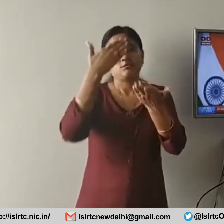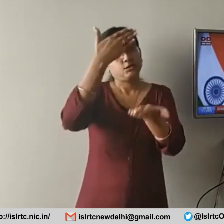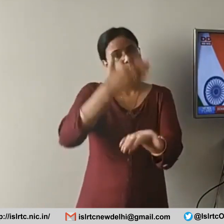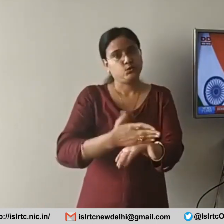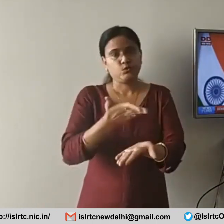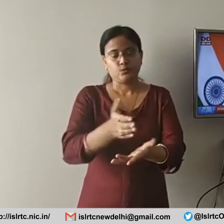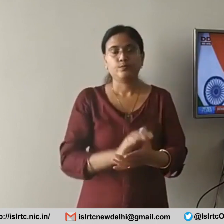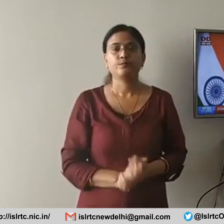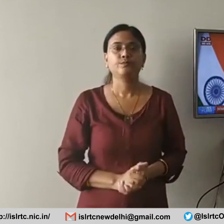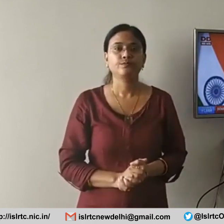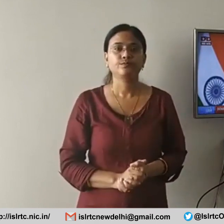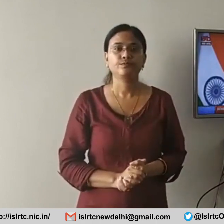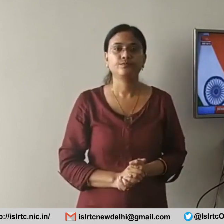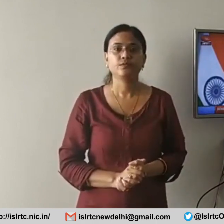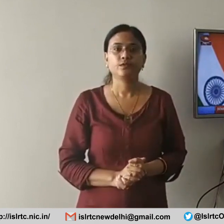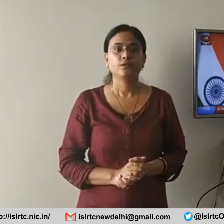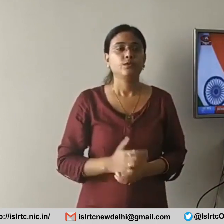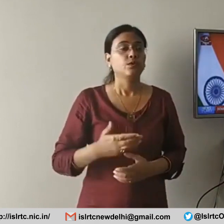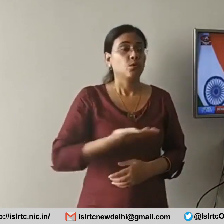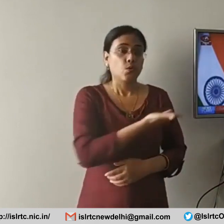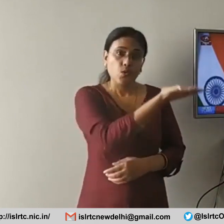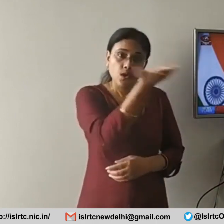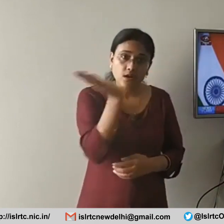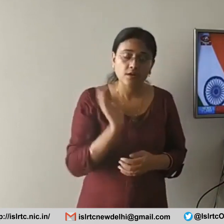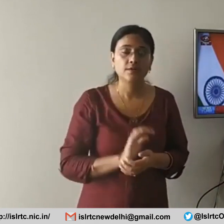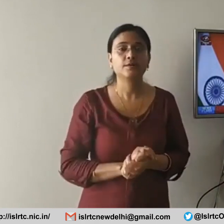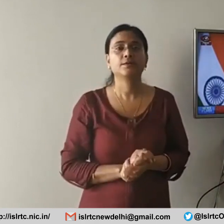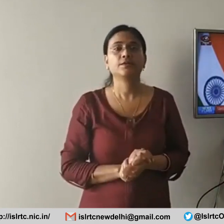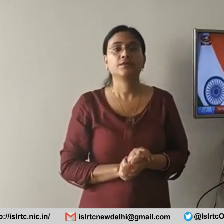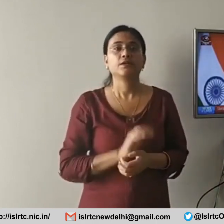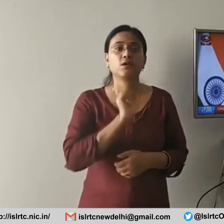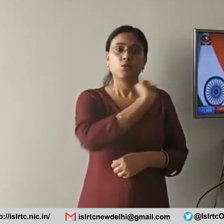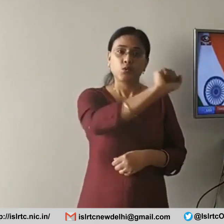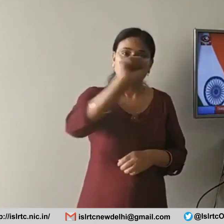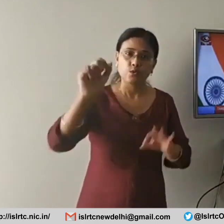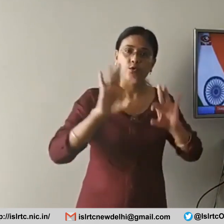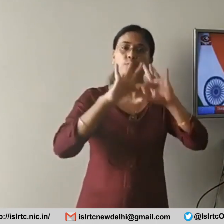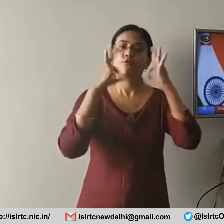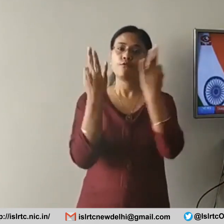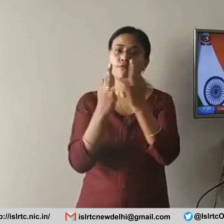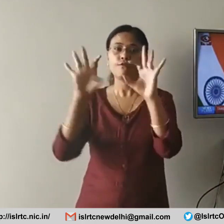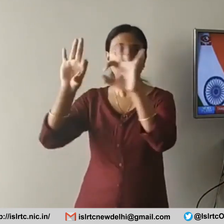करता हूं। आपको, आपके परिवार को